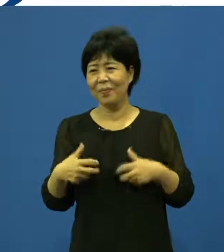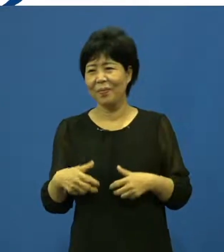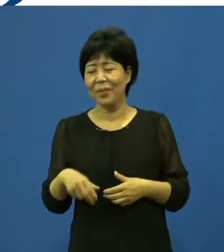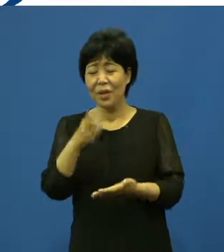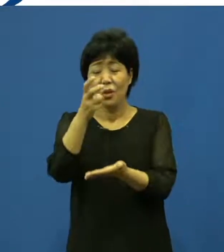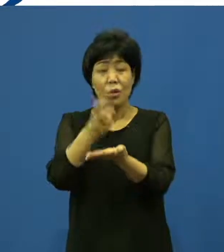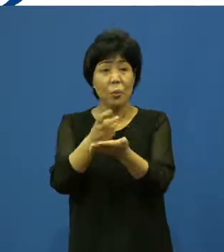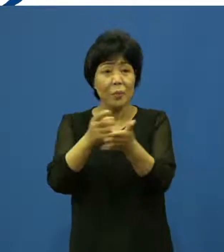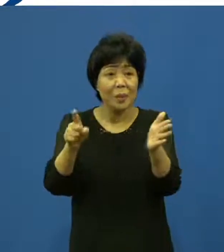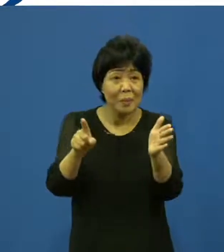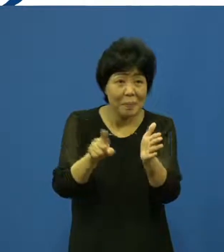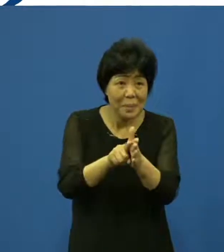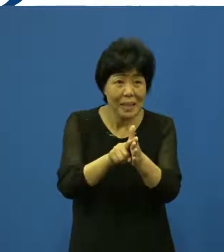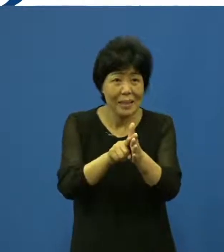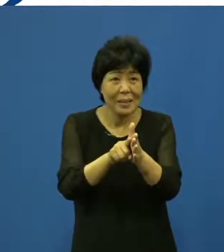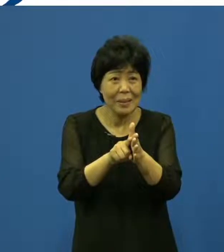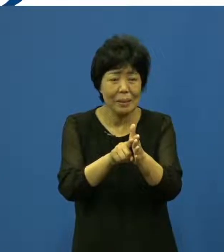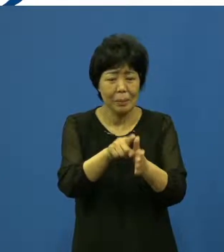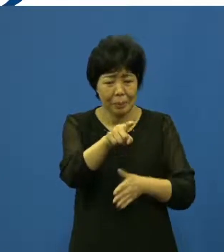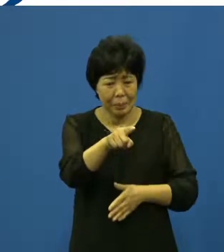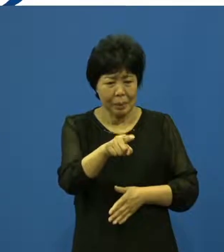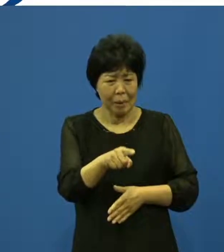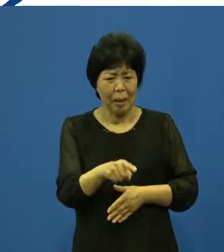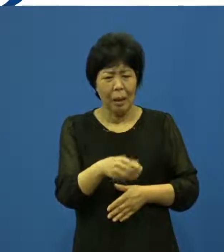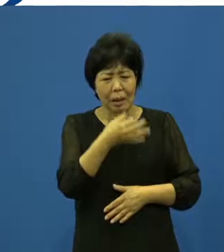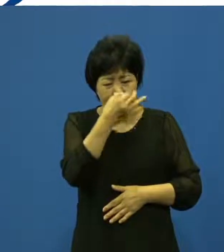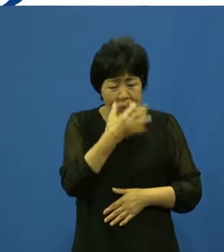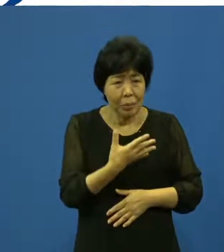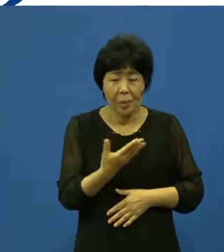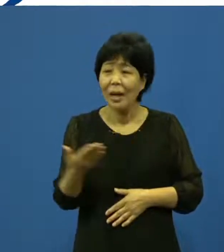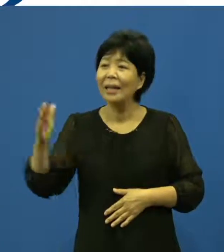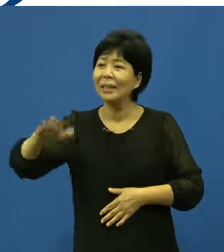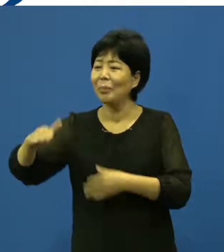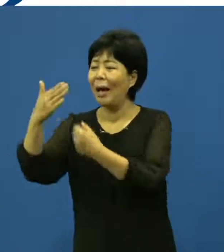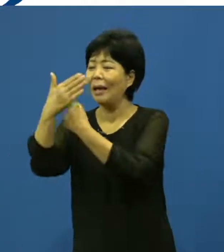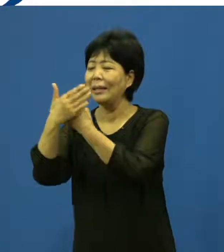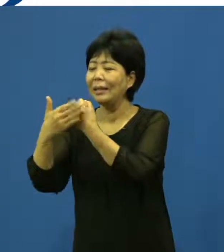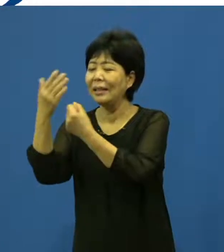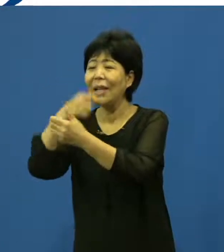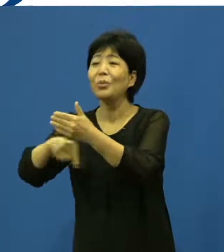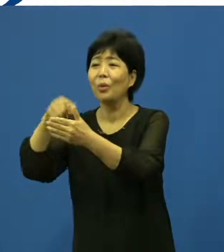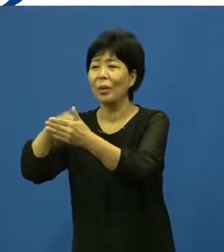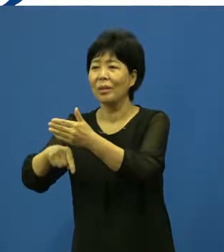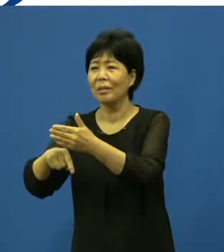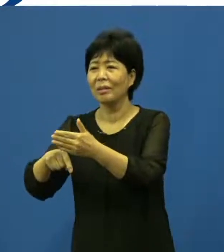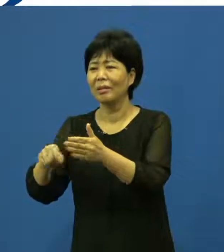율법적인 신앙에서는 힘에 붙였지만 은혜 아래 들어가면 신앙이 즐거워진다.